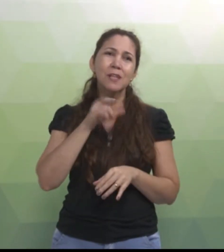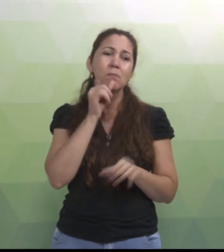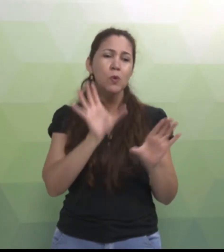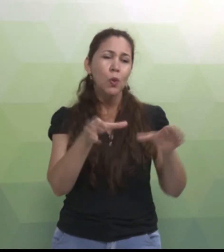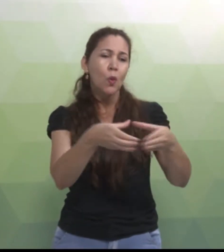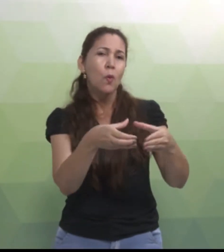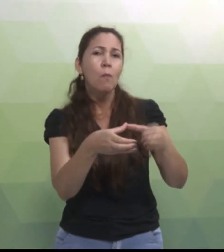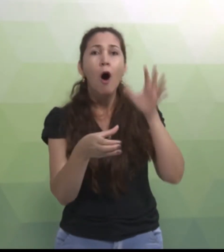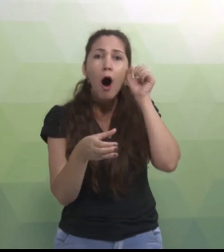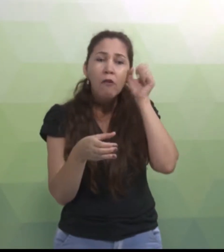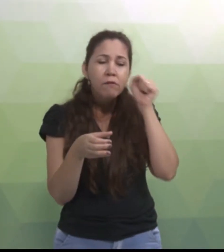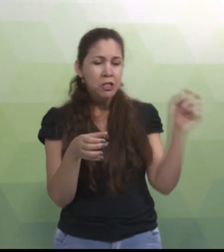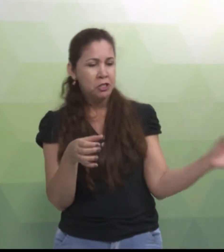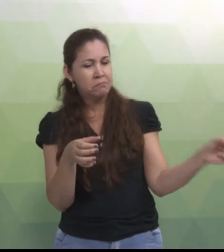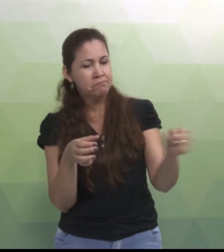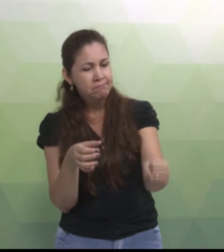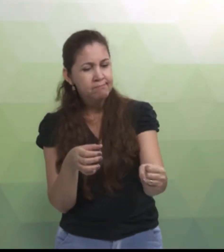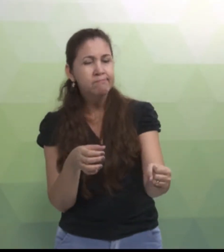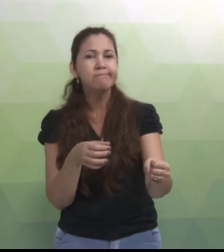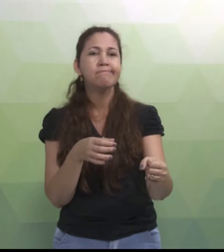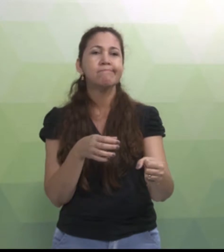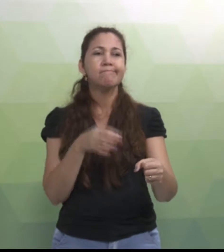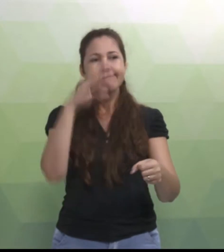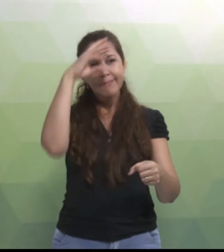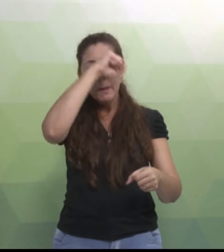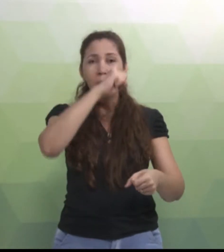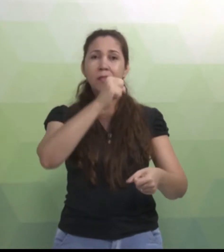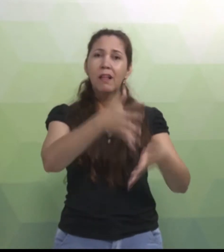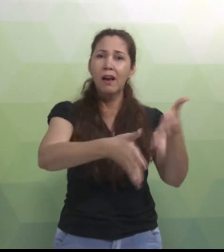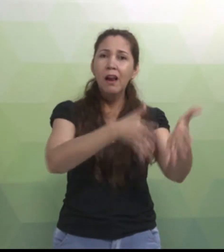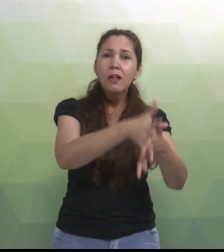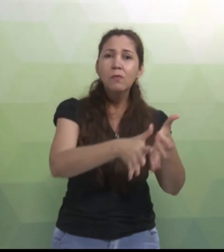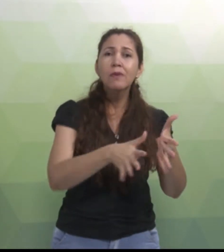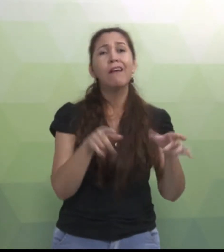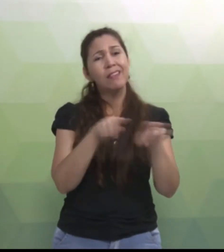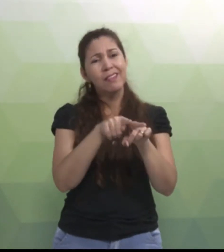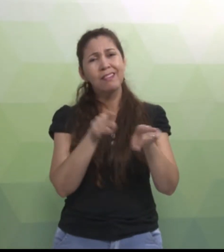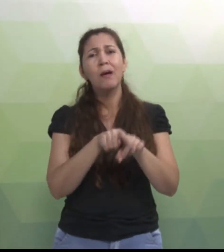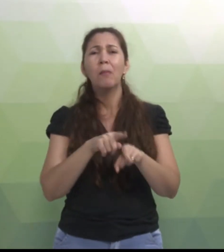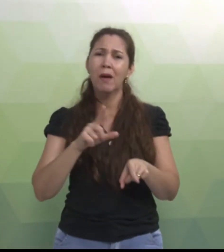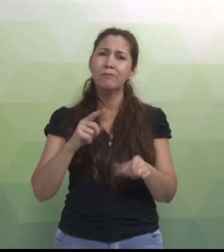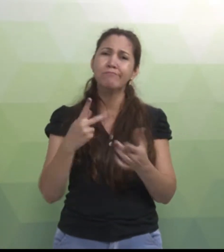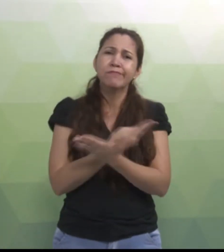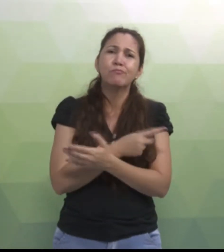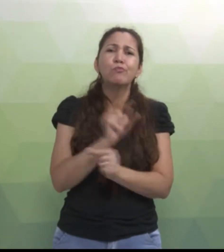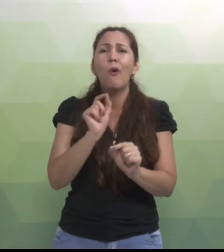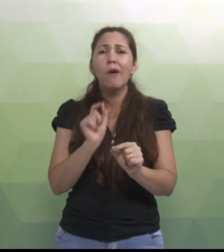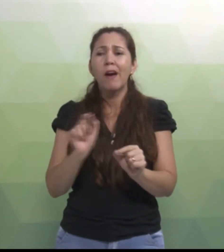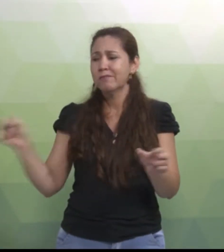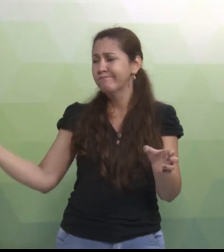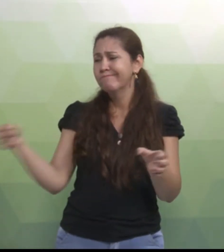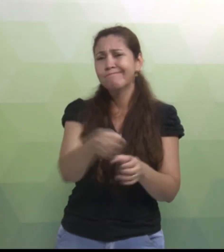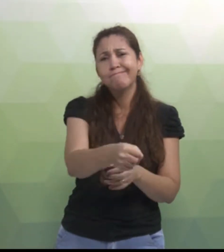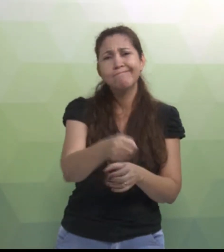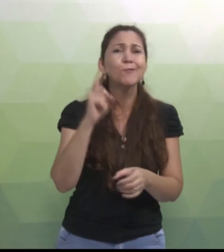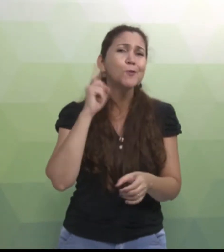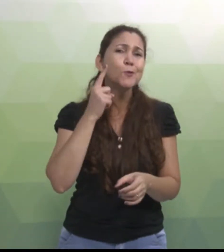de ouvintes para o ensino da Libras. Aí coloca-se um surdo ali junto com os ouvintes. Mas,